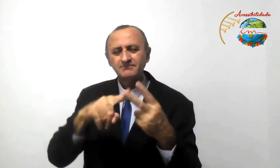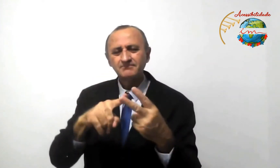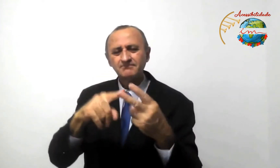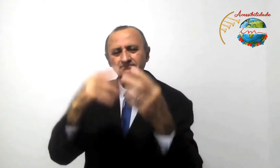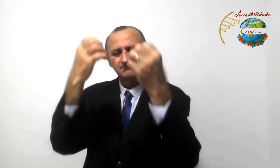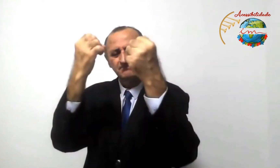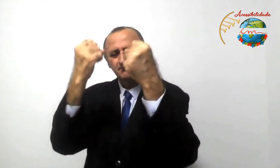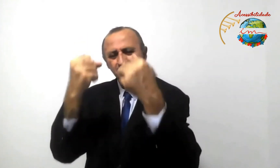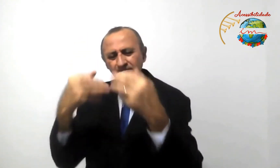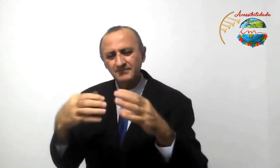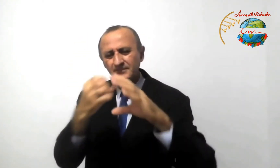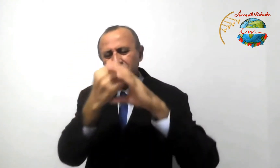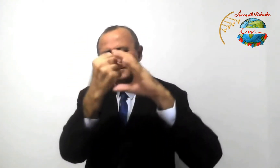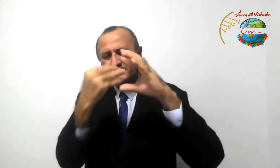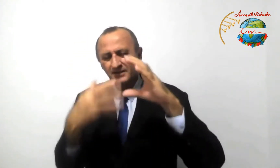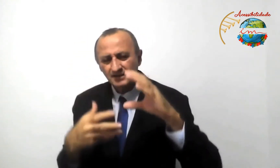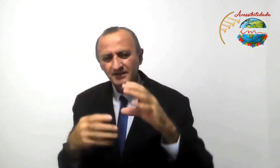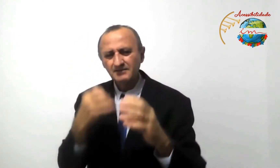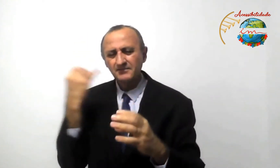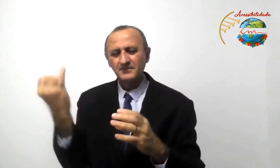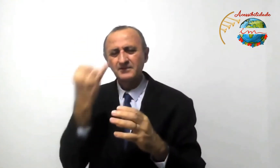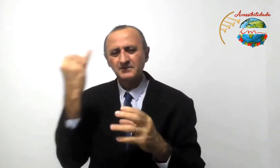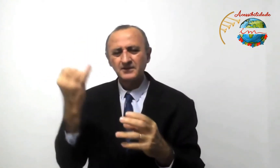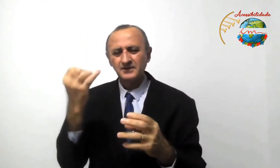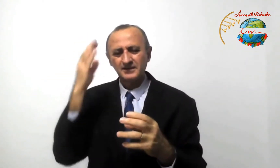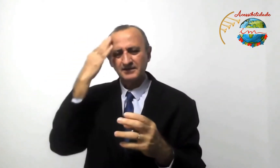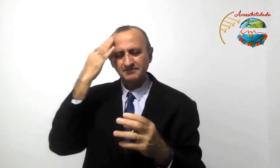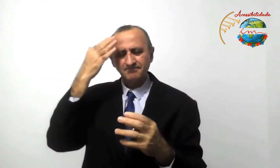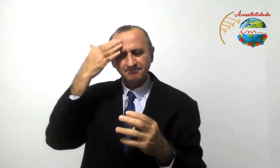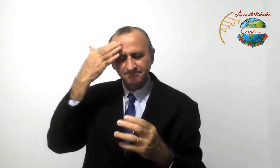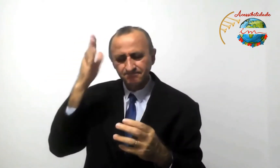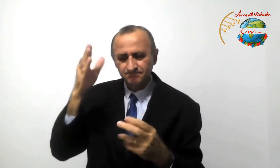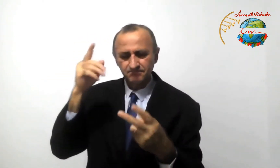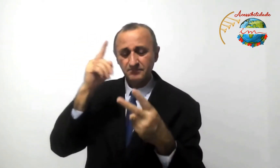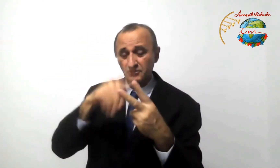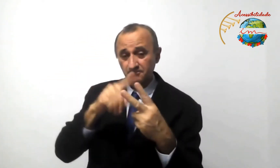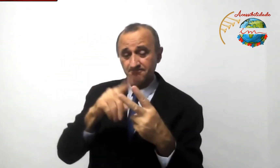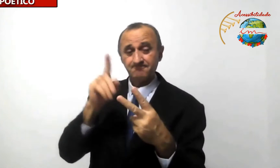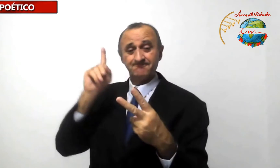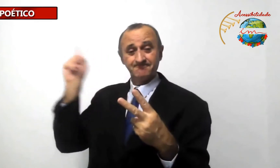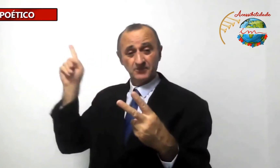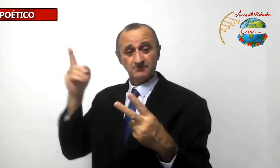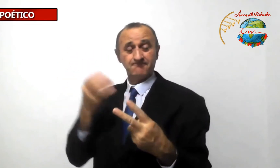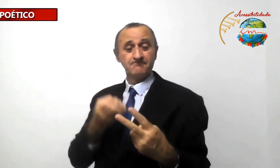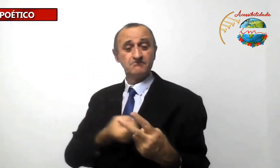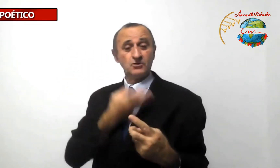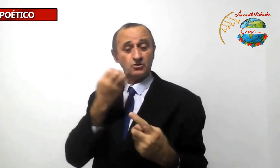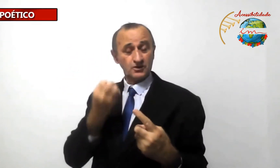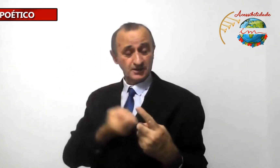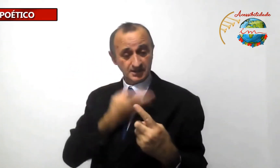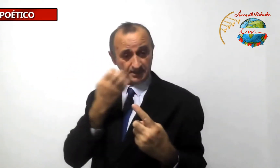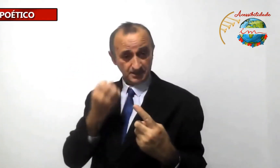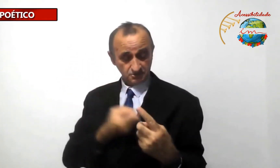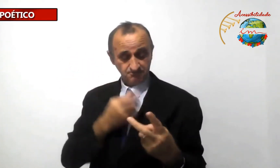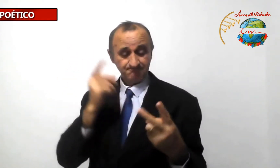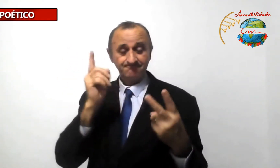Há dois aspectos neste livro, duas características importantes para nós entendermos. Primeiro, esse aqui, ó, ele é um livro